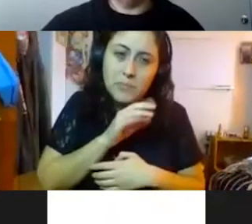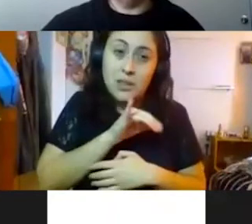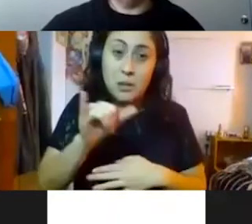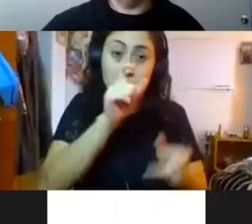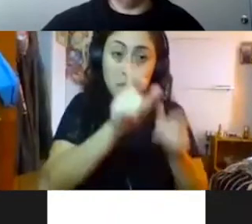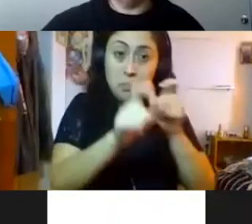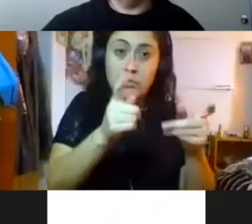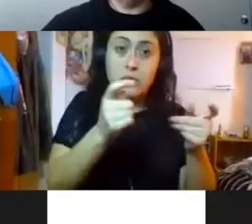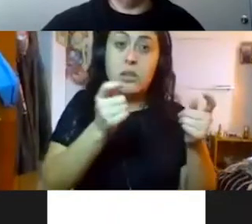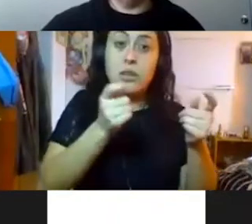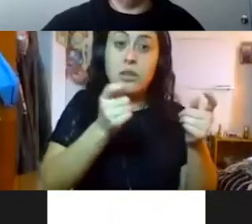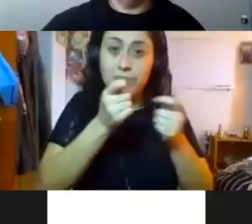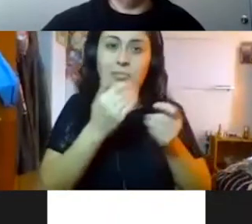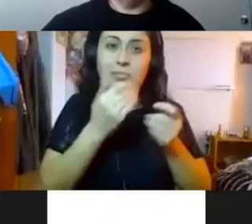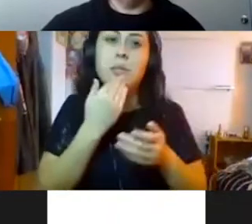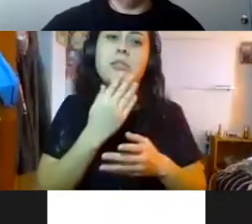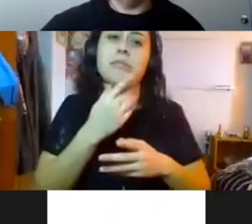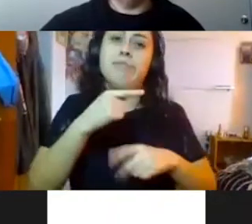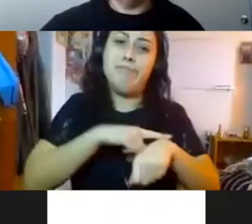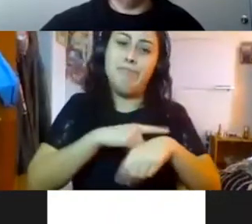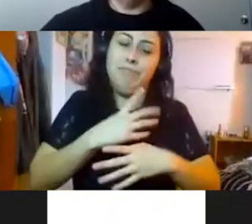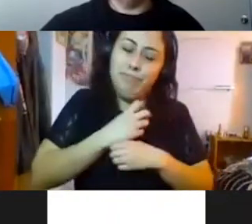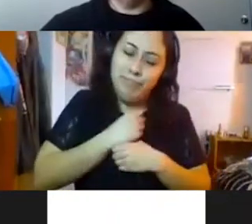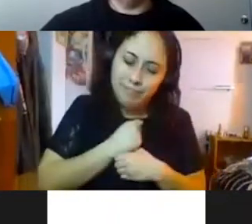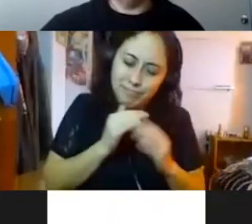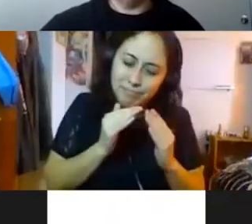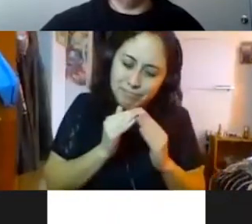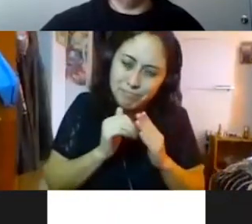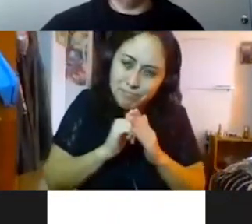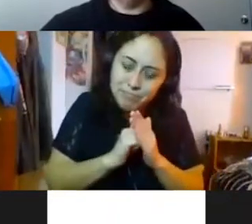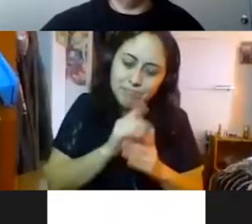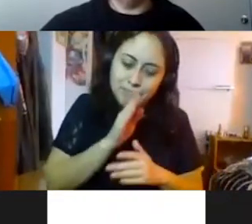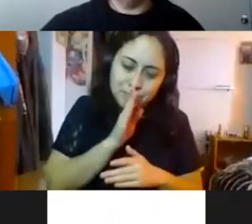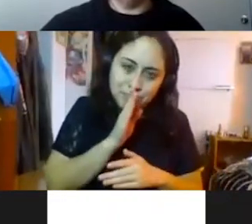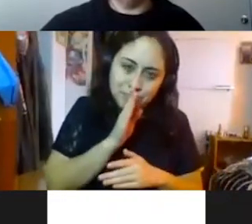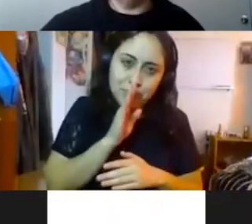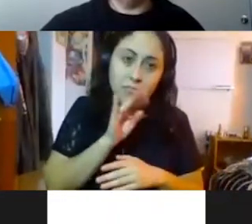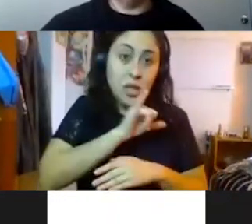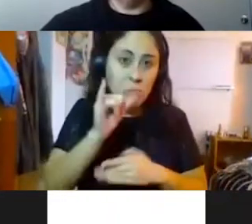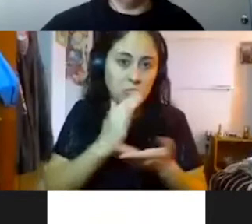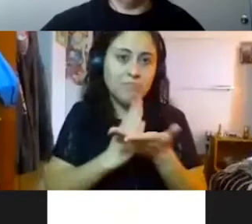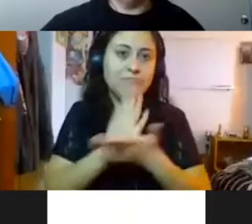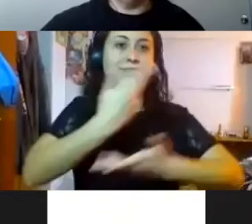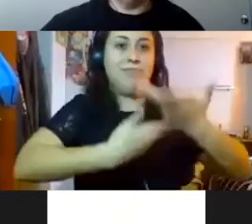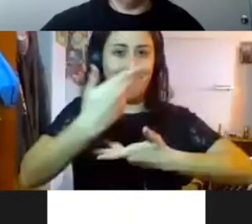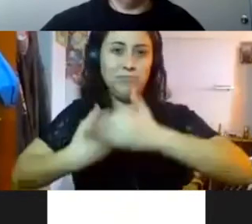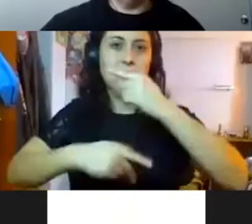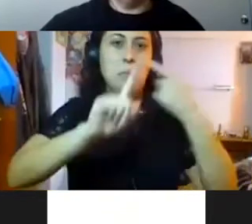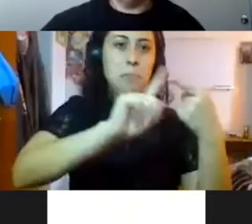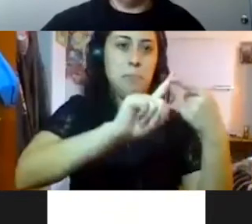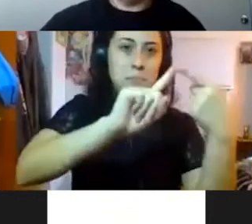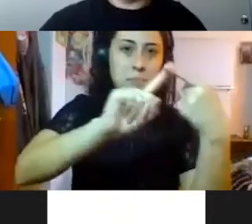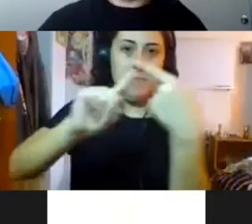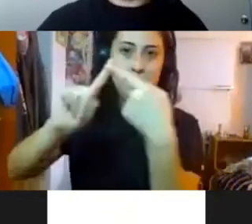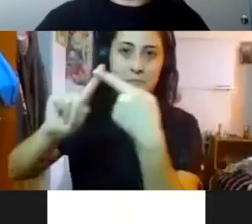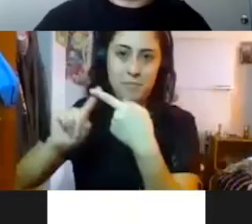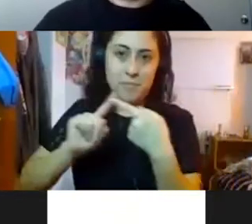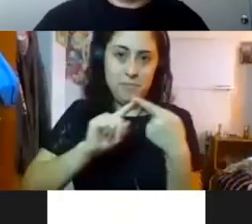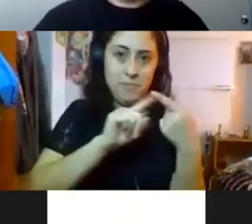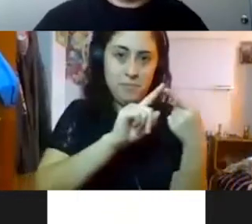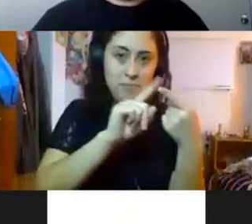fue bastante complejo, y después diferentes conversaciones de manera más personal entre las personas, entre